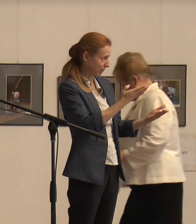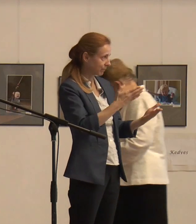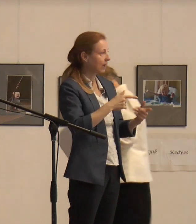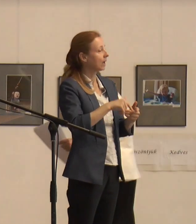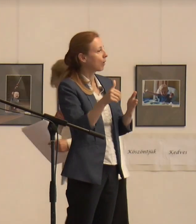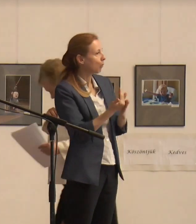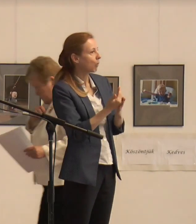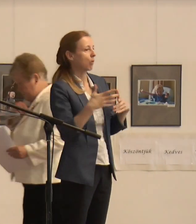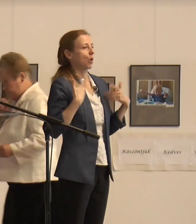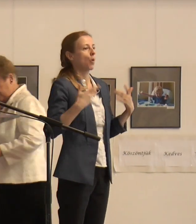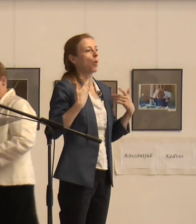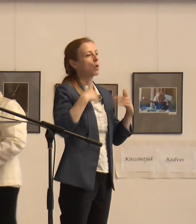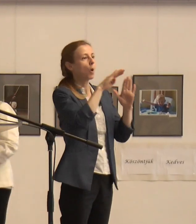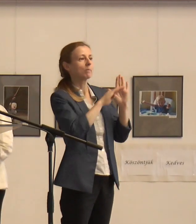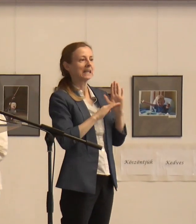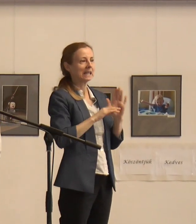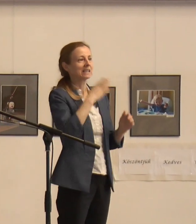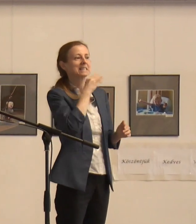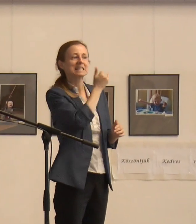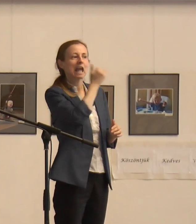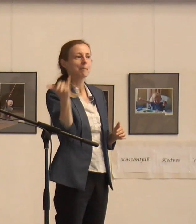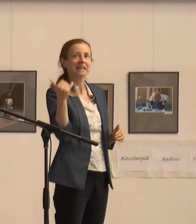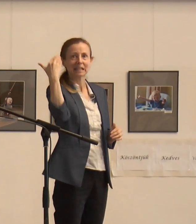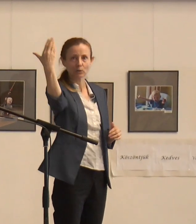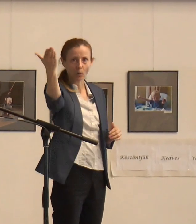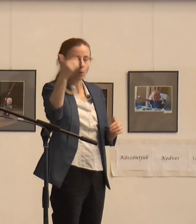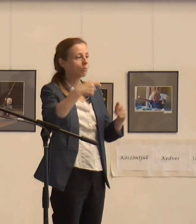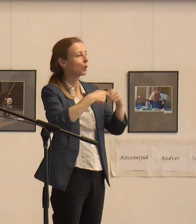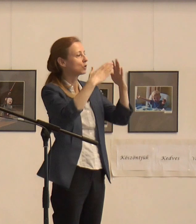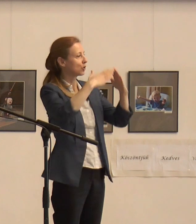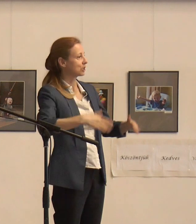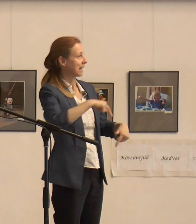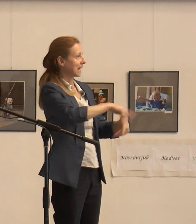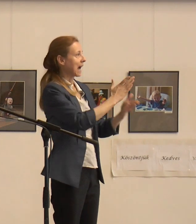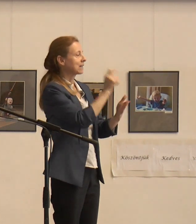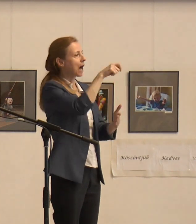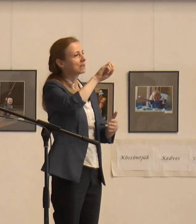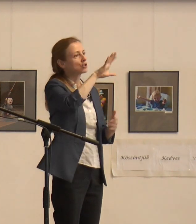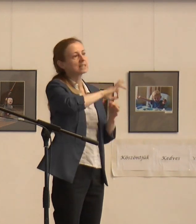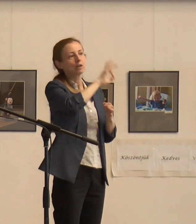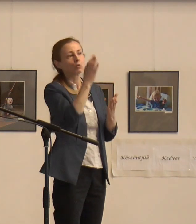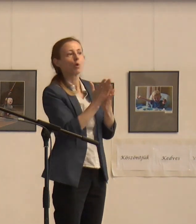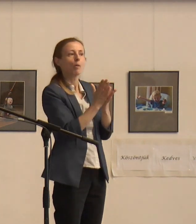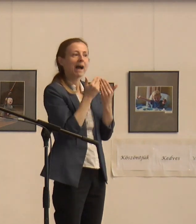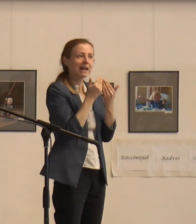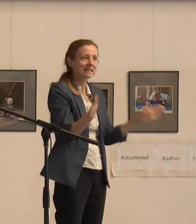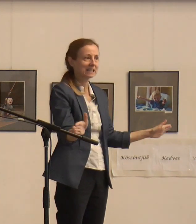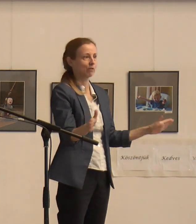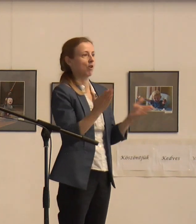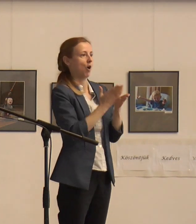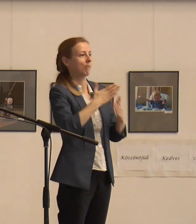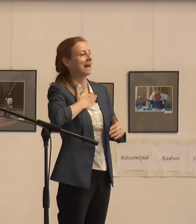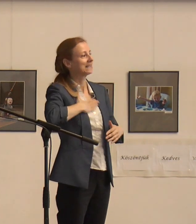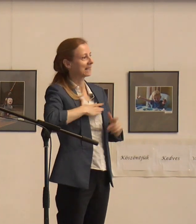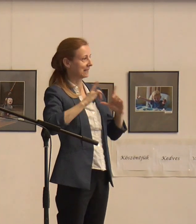egy örömteli napra villantunk, hogy a szép idő van odakint és a közösségi ház, és ki tudta nyitni most április 15-től a kapuit, és szeretettel